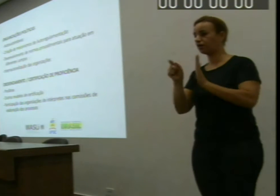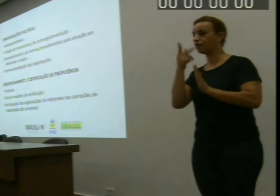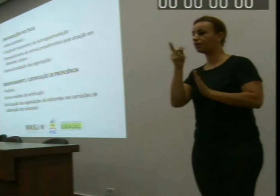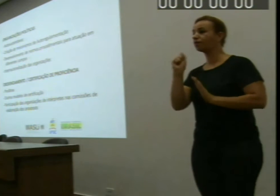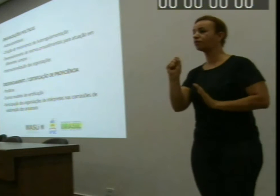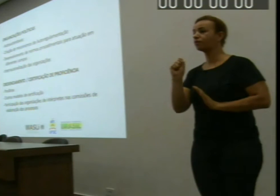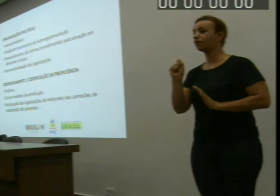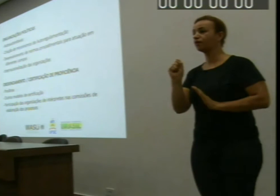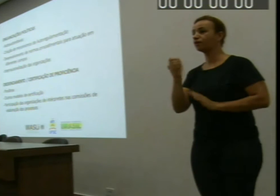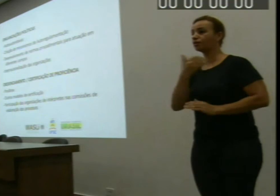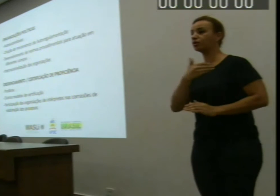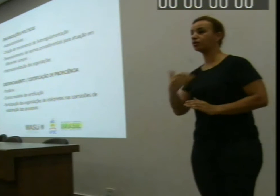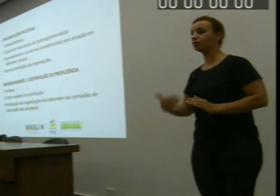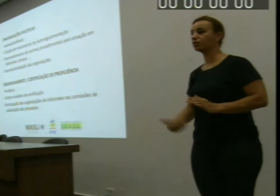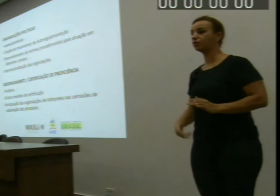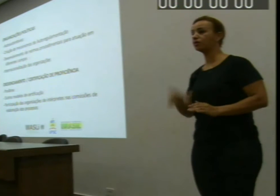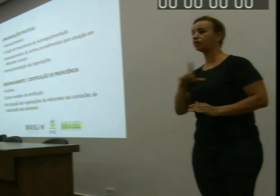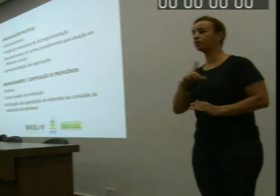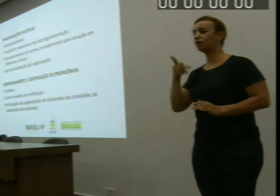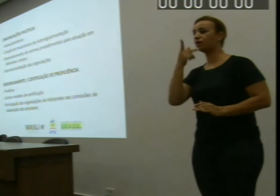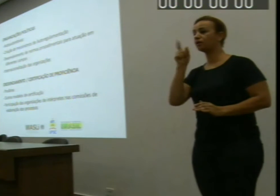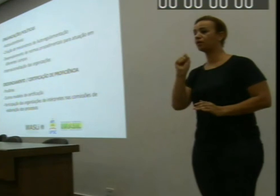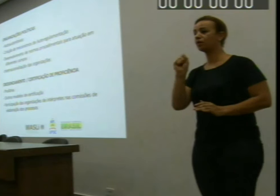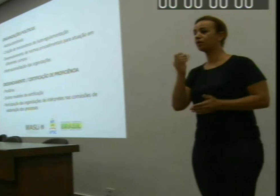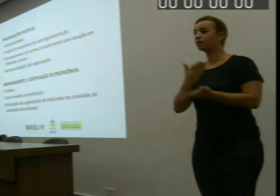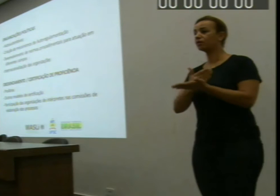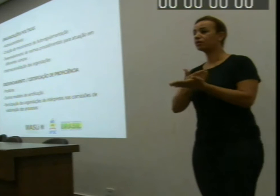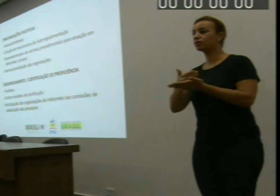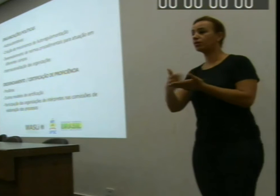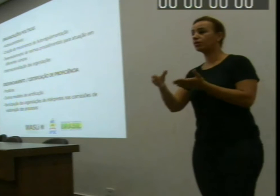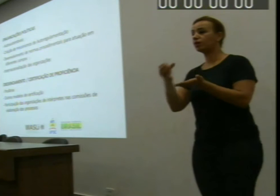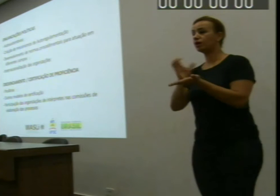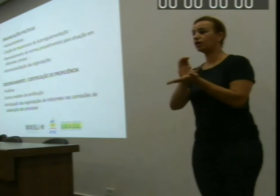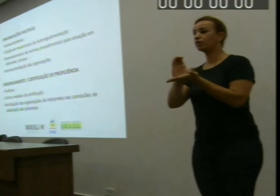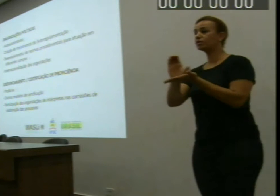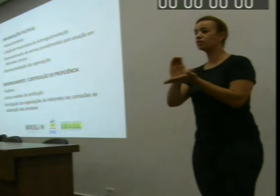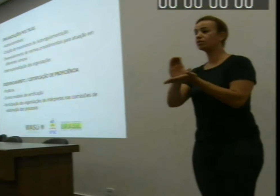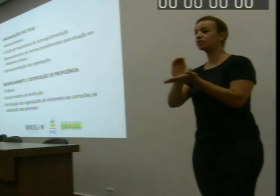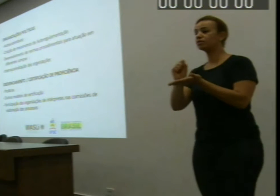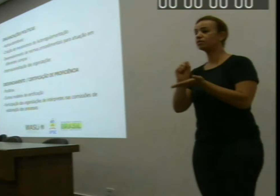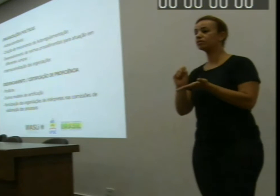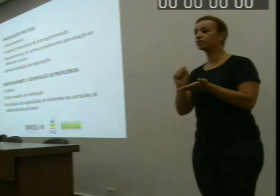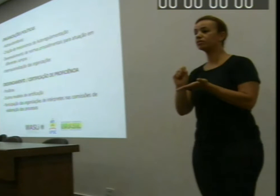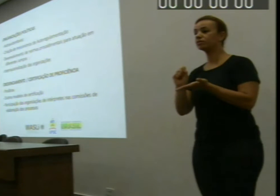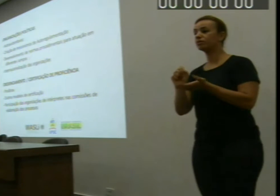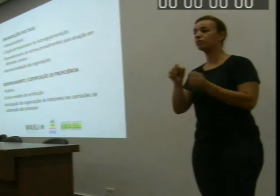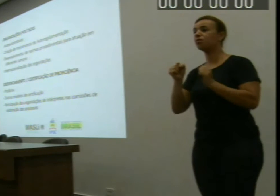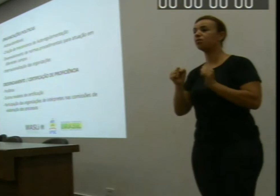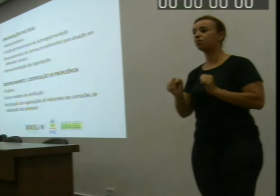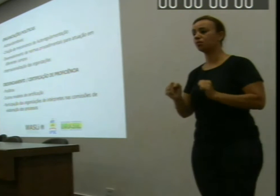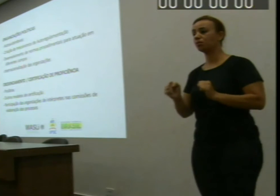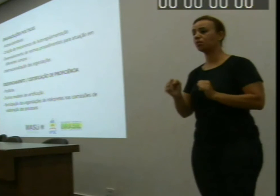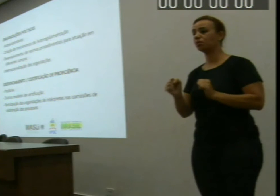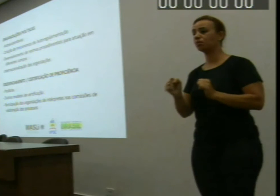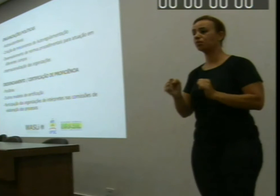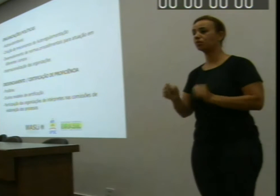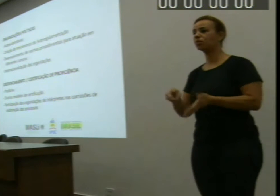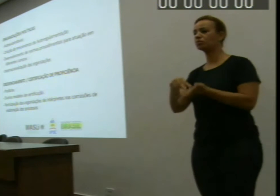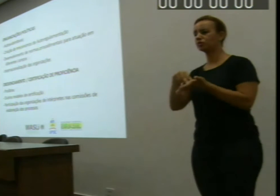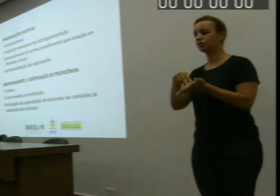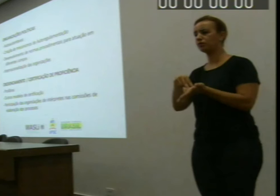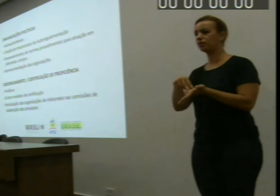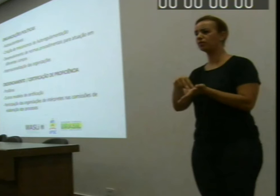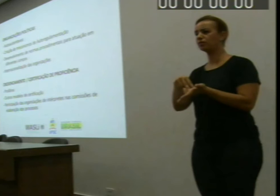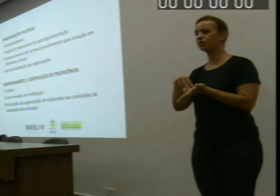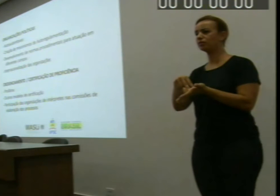veio porque o governo tem tentado evitar a criação de conselhos para categorias que podem se autogerir